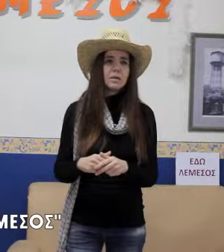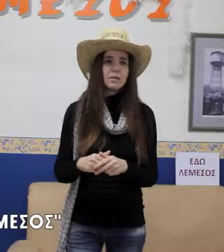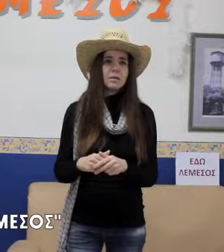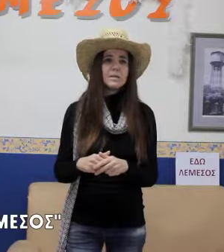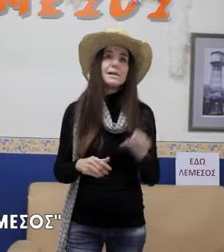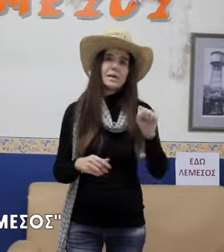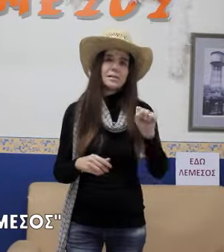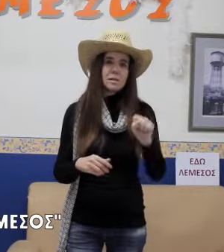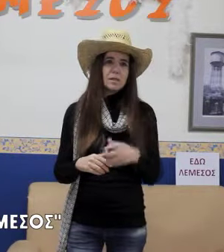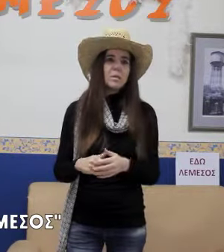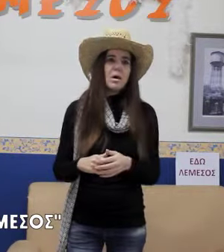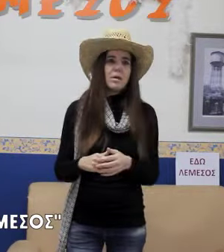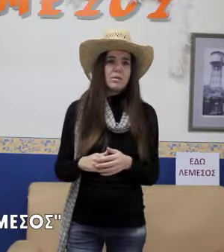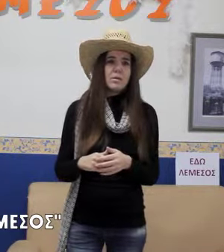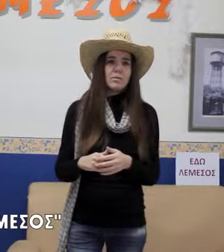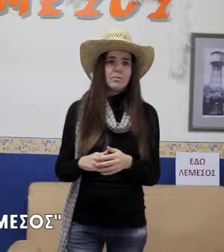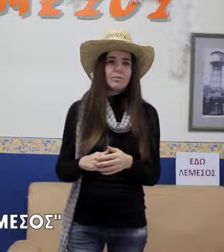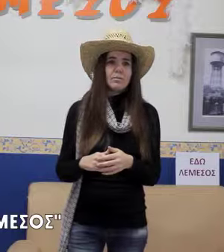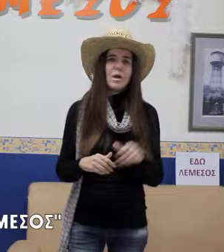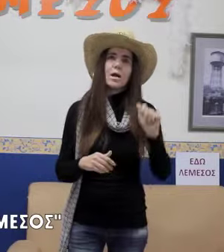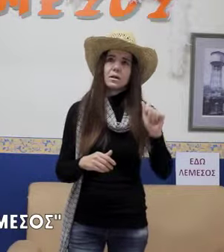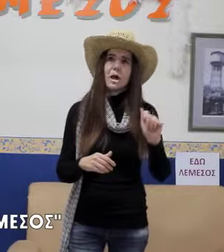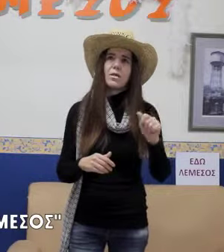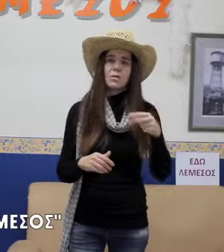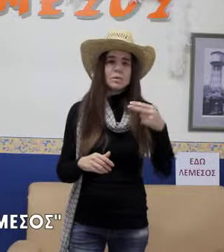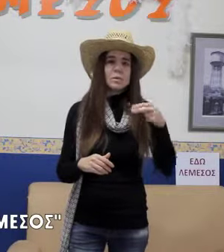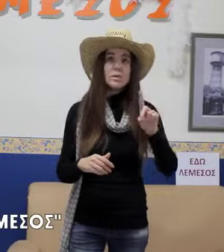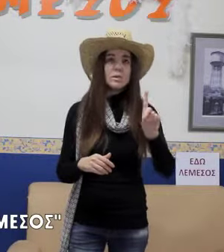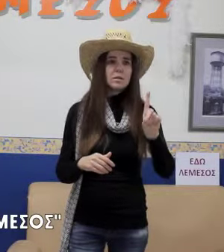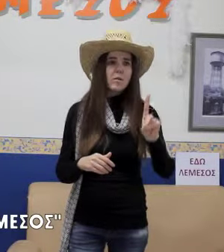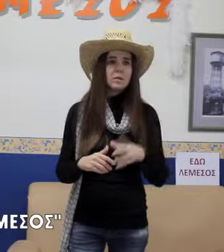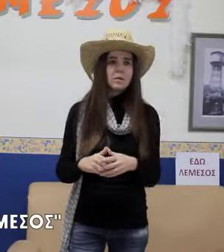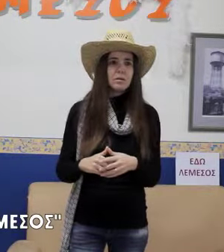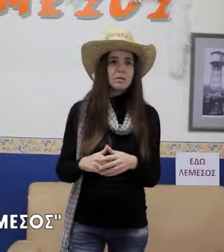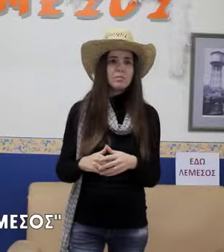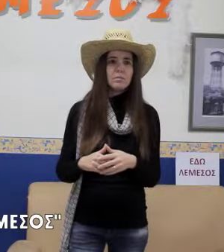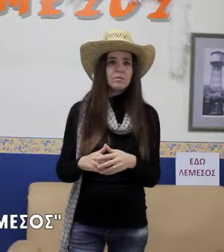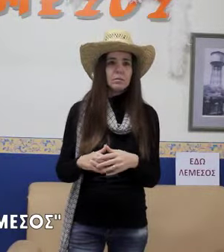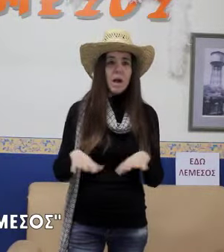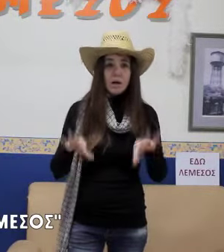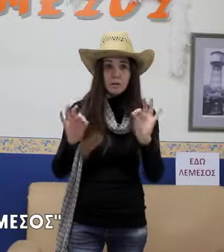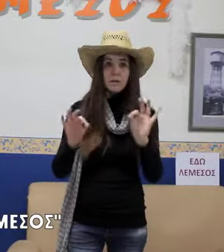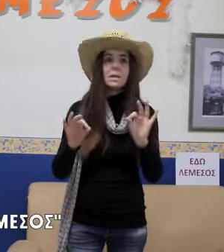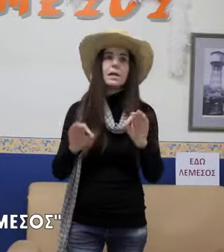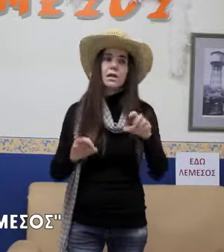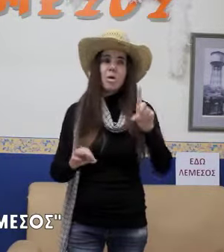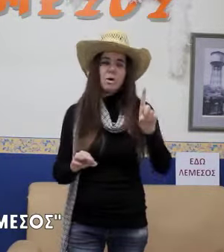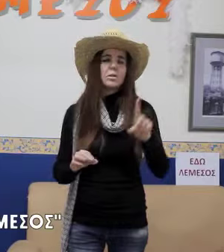Στασίνου, Ανδρέα Δρουσότη και θα καταλήξει στην πλατεία Ηρώων.